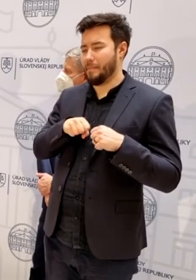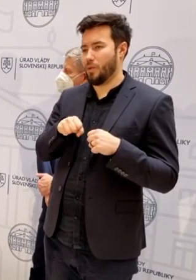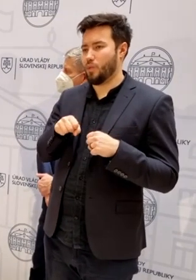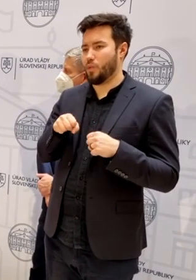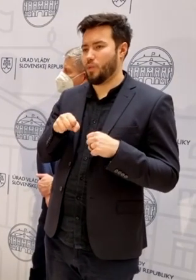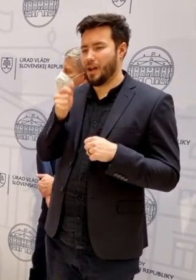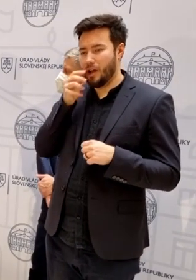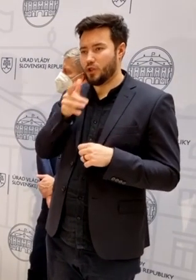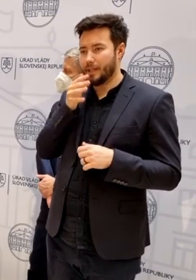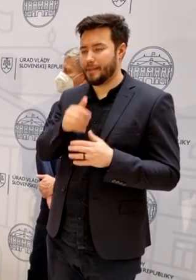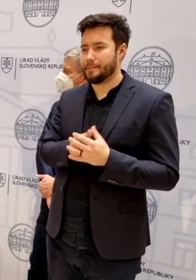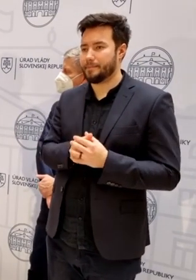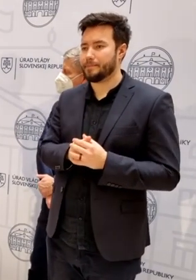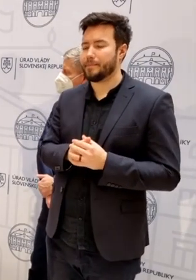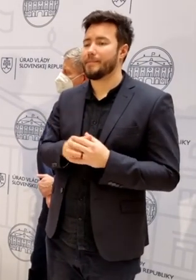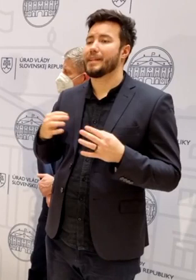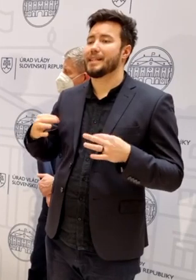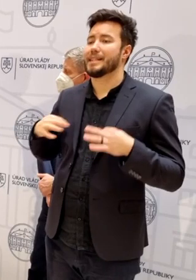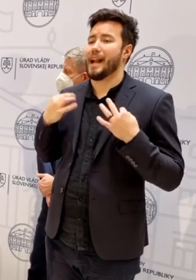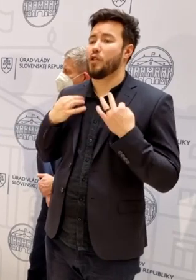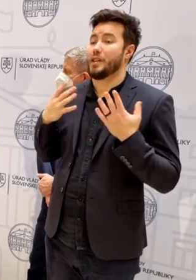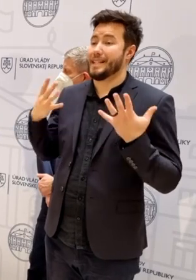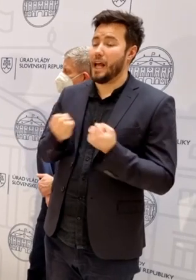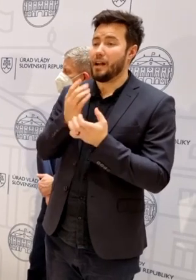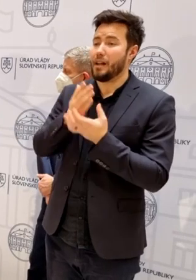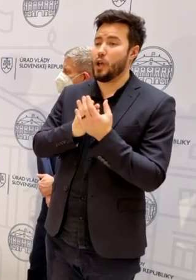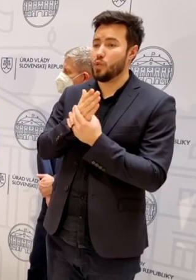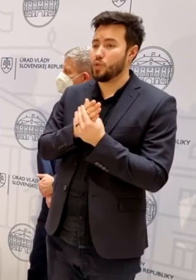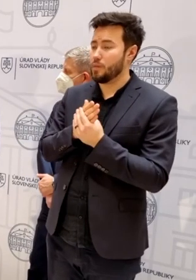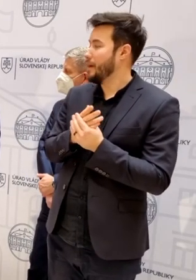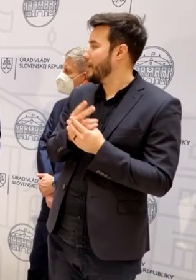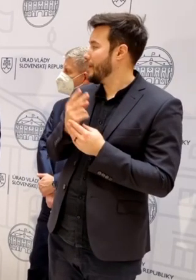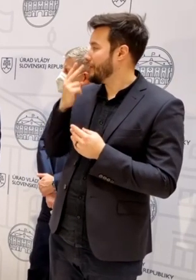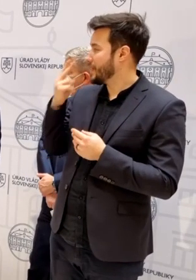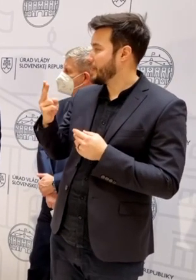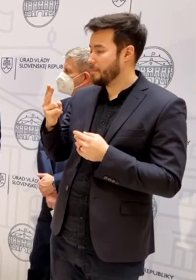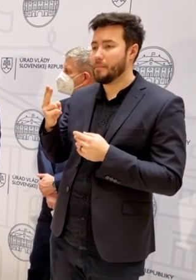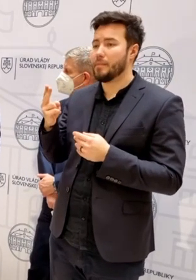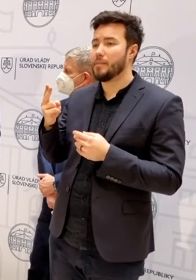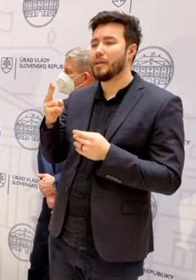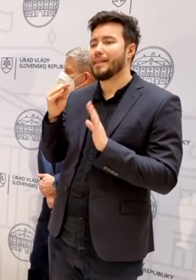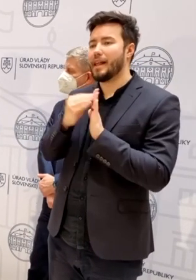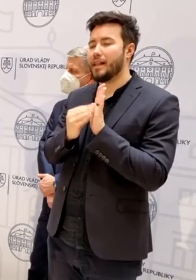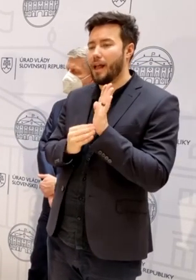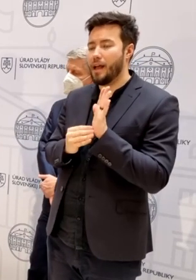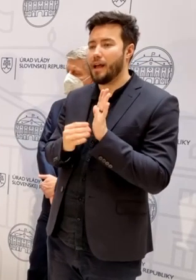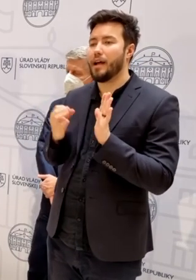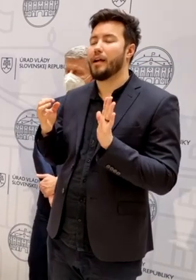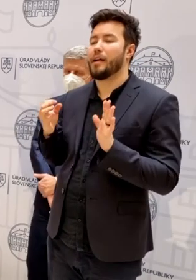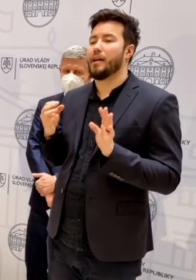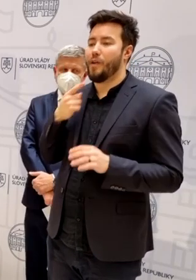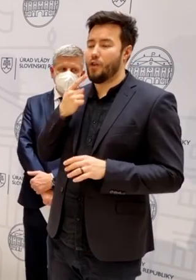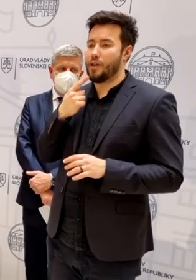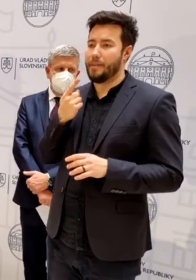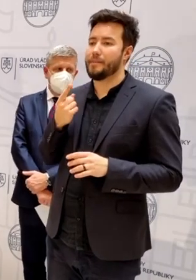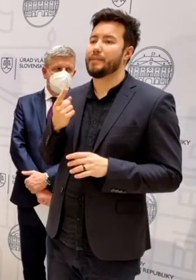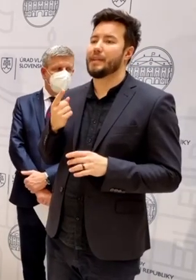Vidie to aj na výjazdoch zdravotnej záchrannej služby. Od kolegov z operačného strediska vidíme, že tie